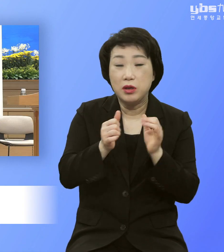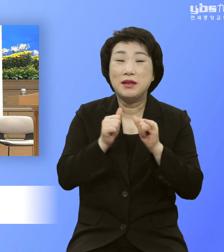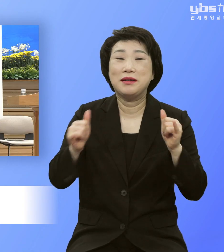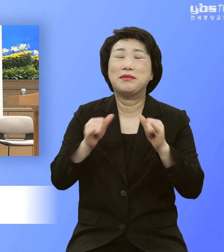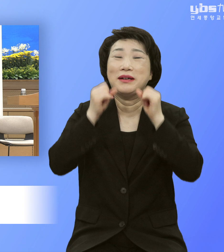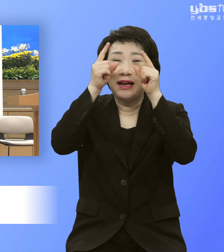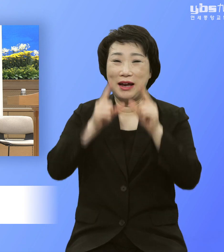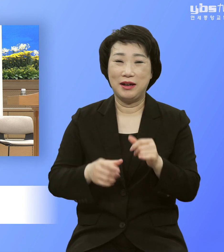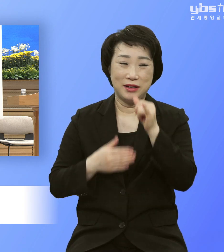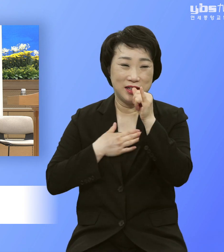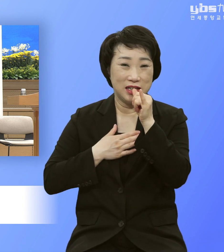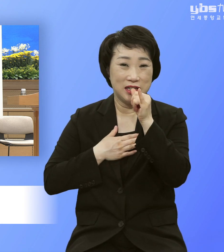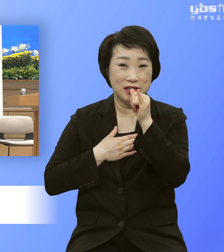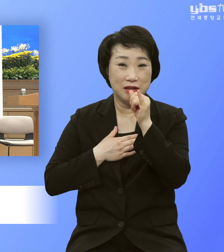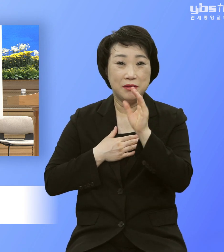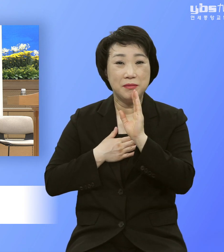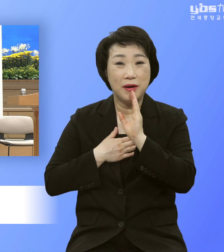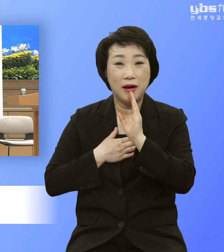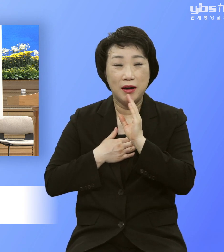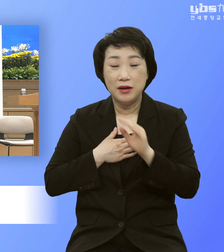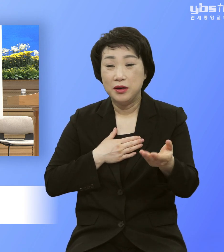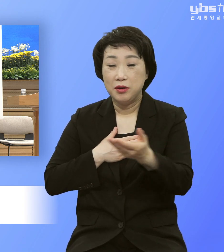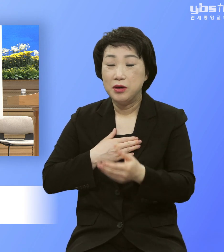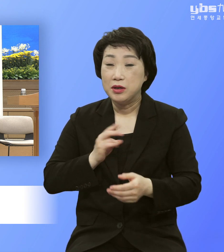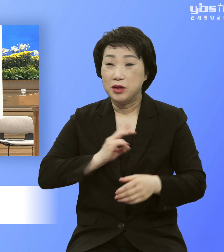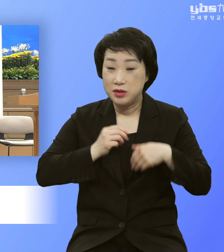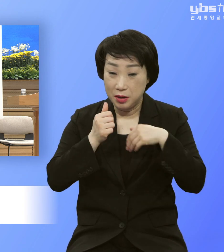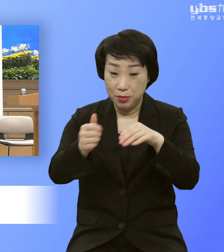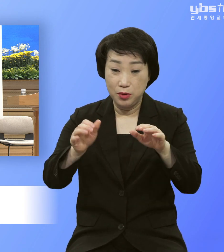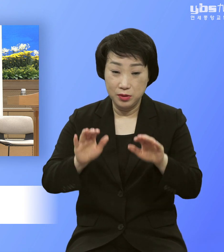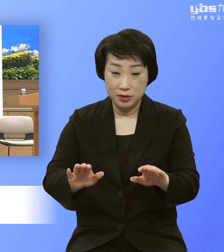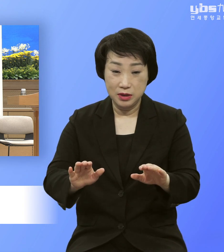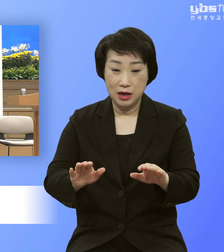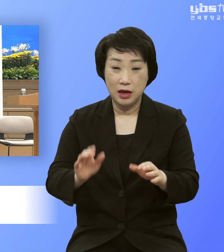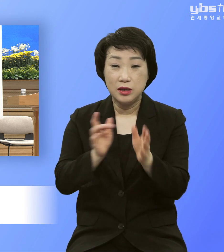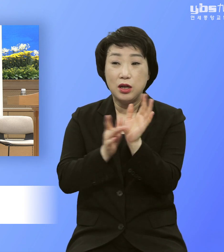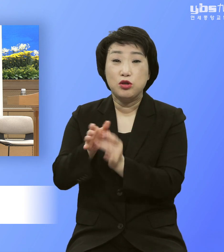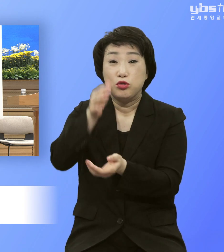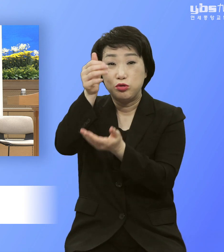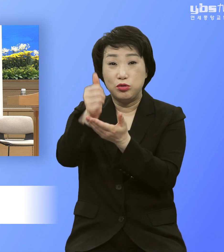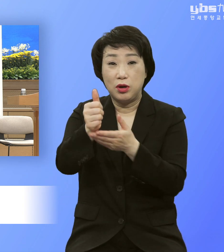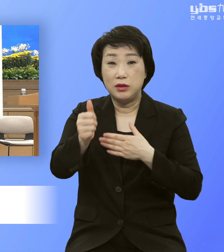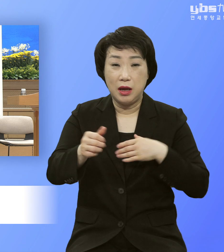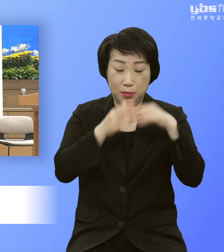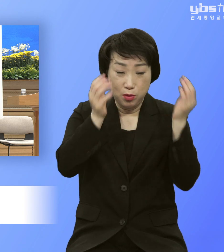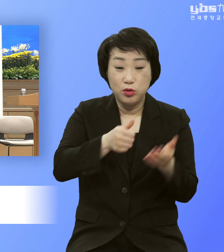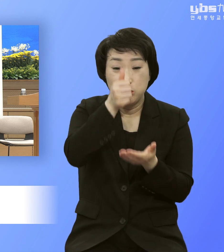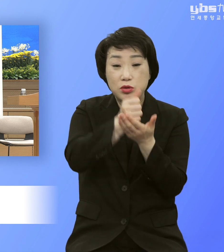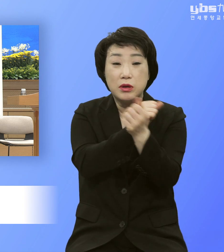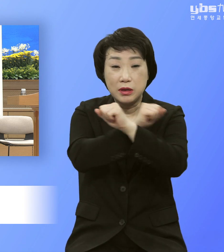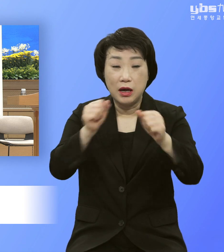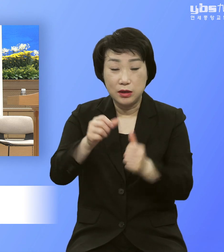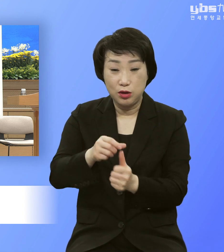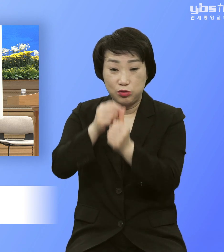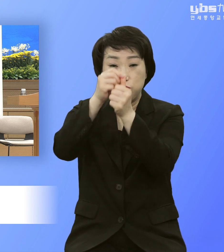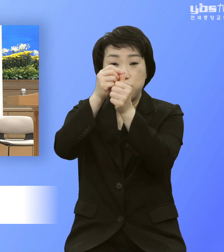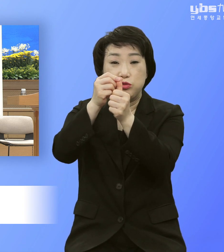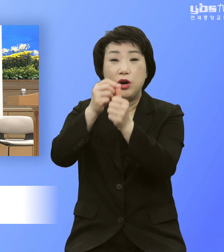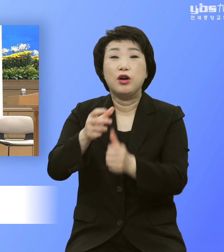했다 이 말이야. 그리고 선지자를 통해서 예수 그리스도가 내 죄를 사시고 나를